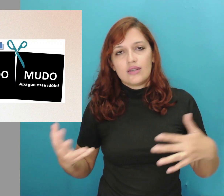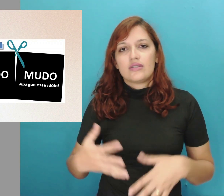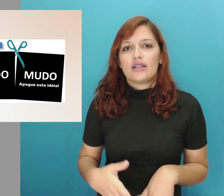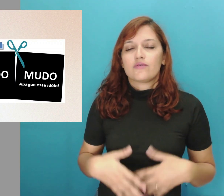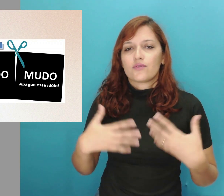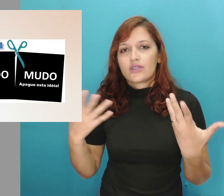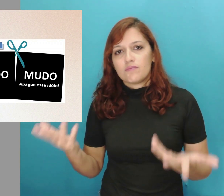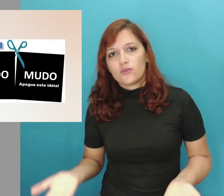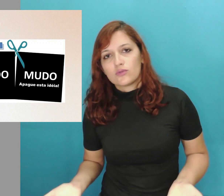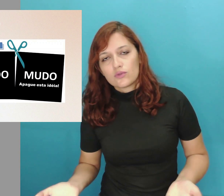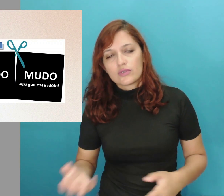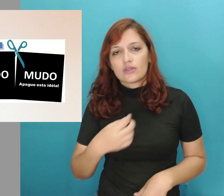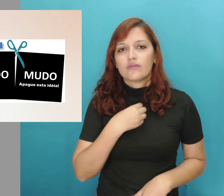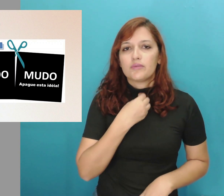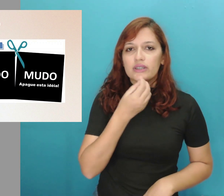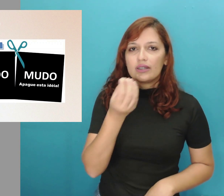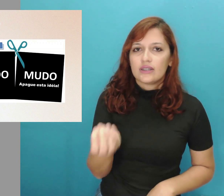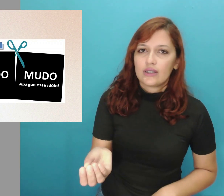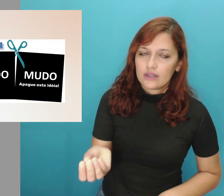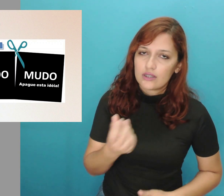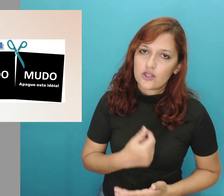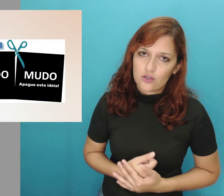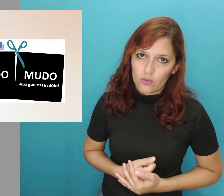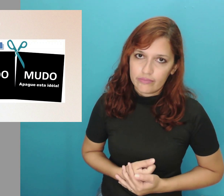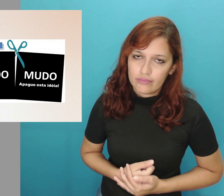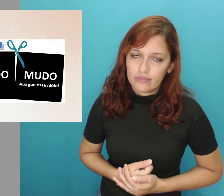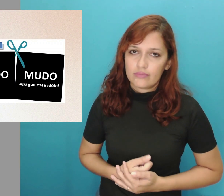eles fossem mudos, não emitiria som.